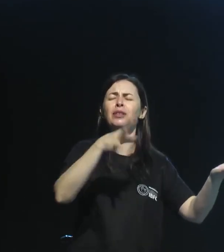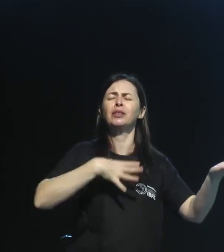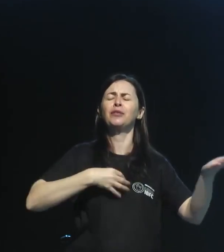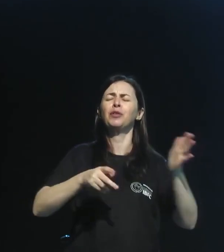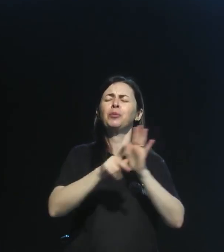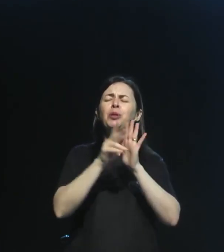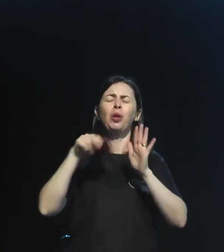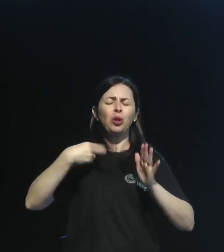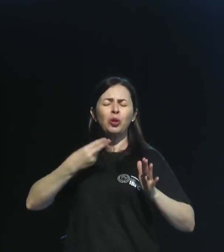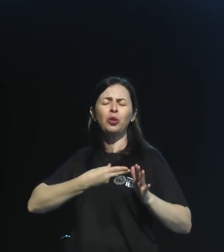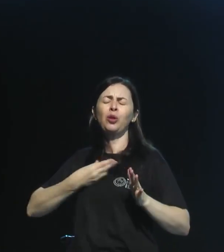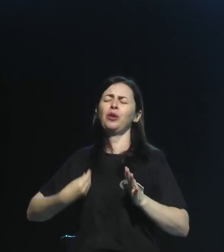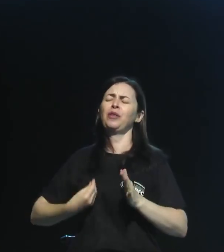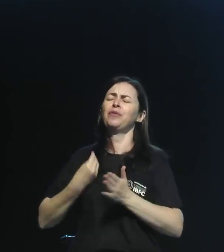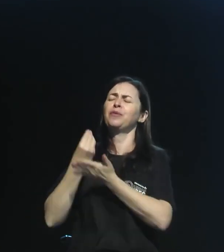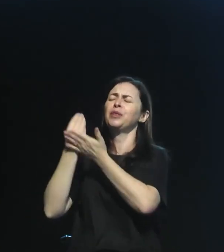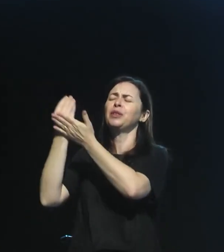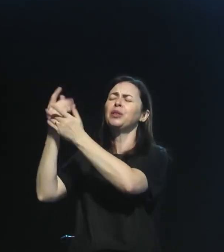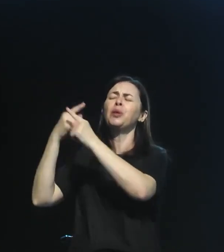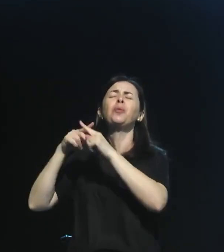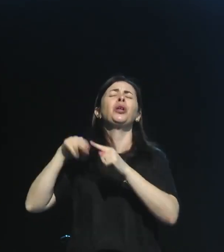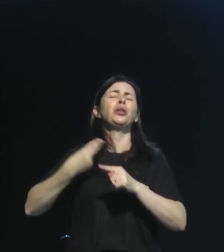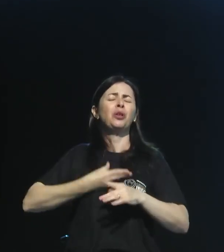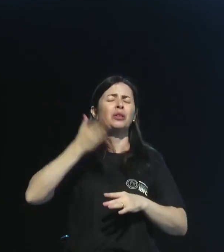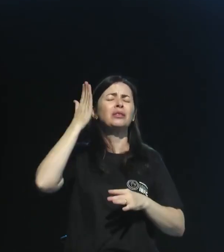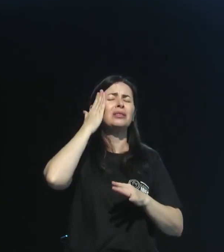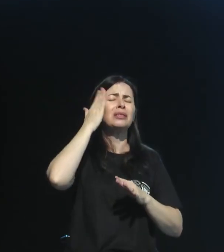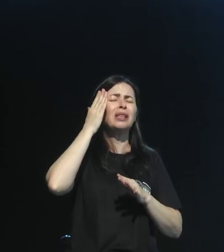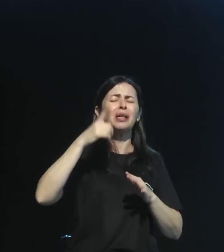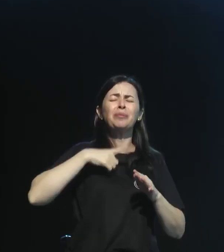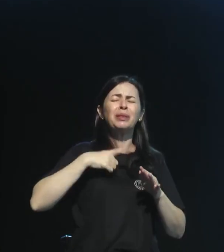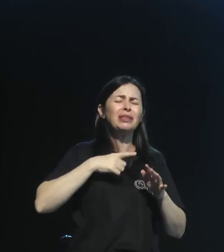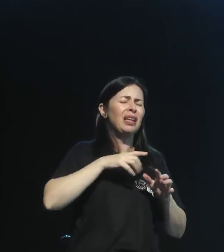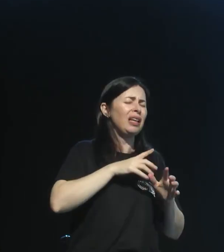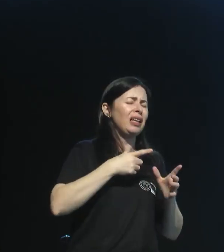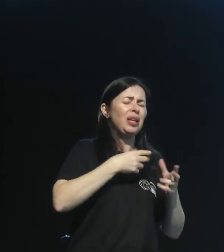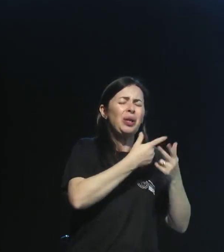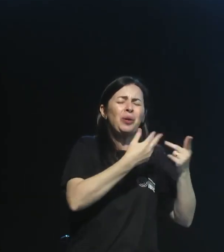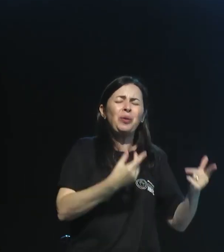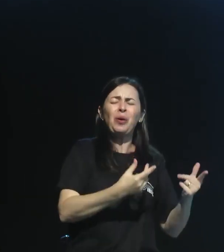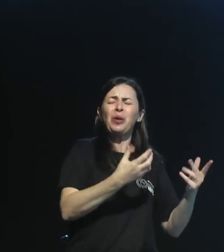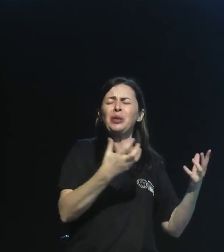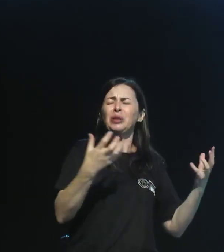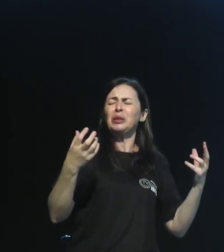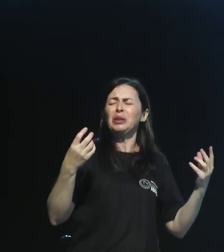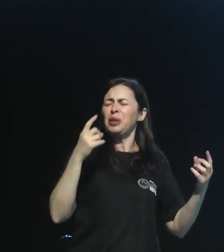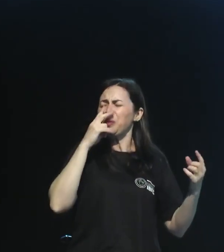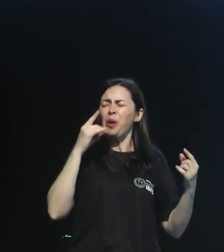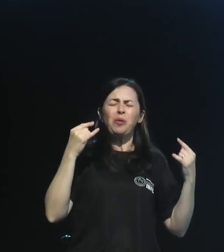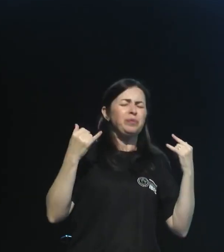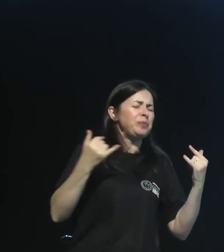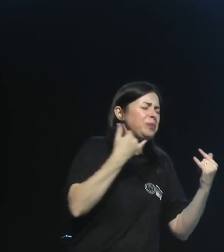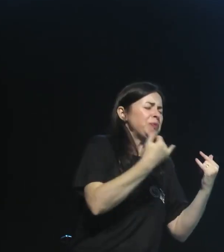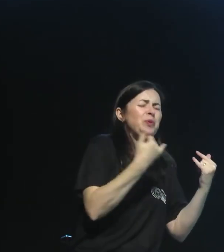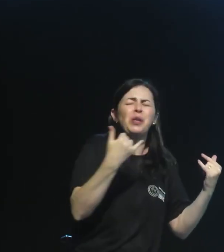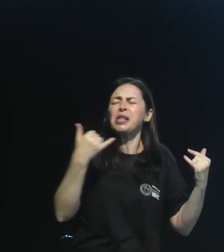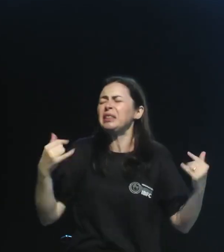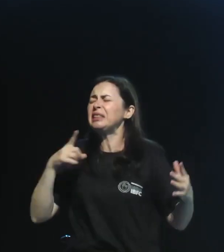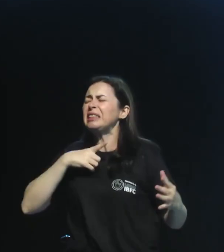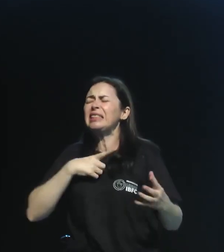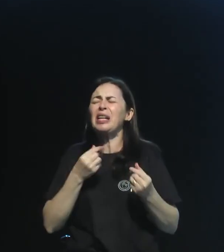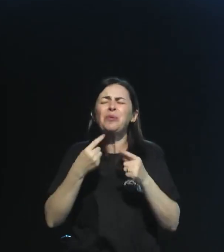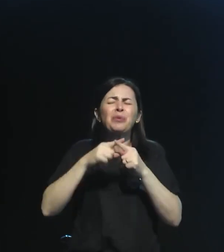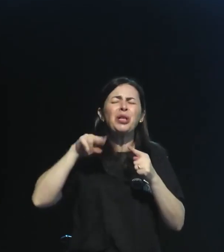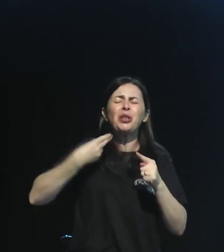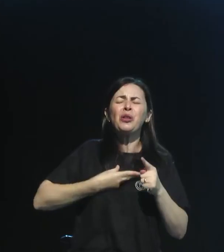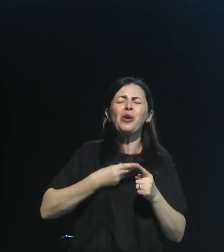nós reconhecemos, Pai, que por todos os lados somos assediados, influenciados a vivermos